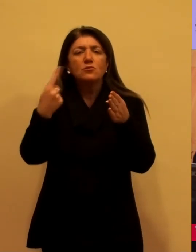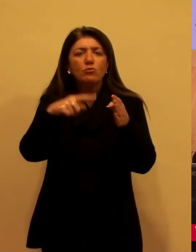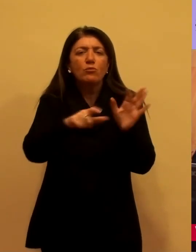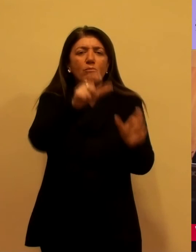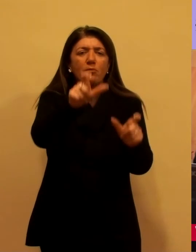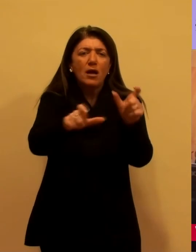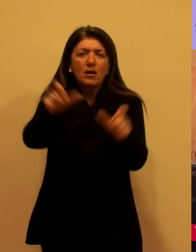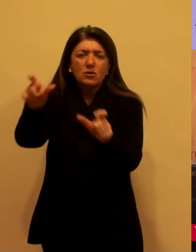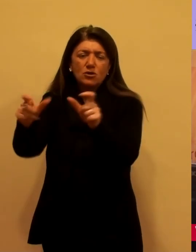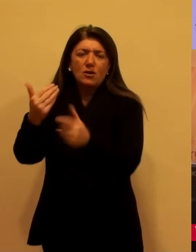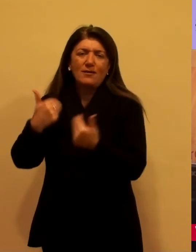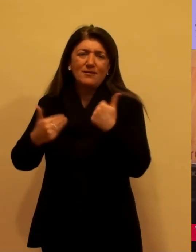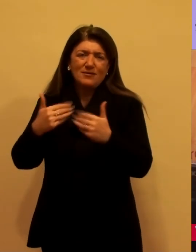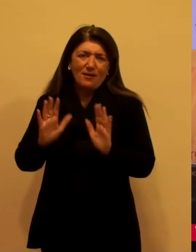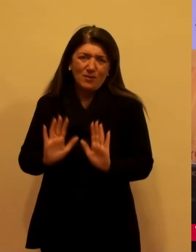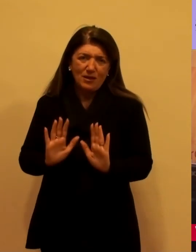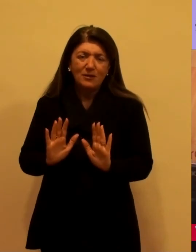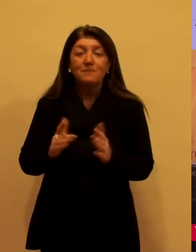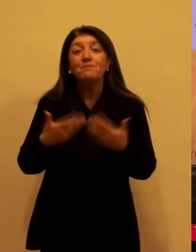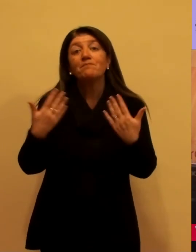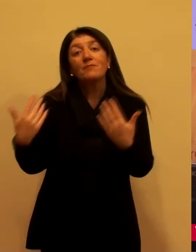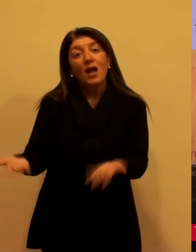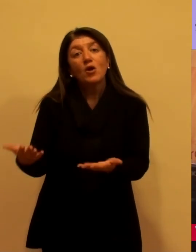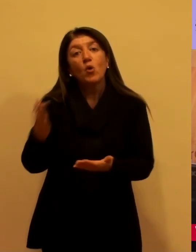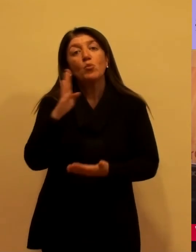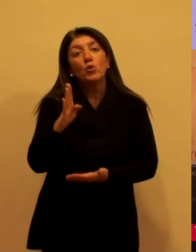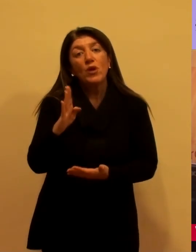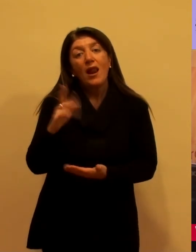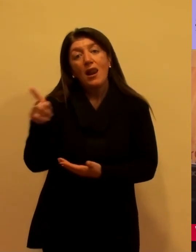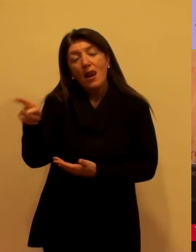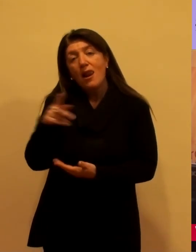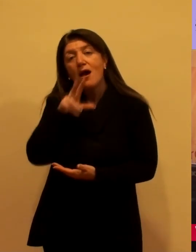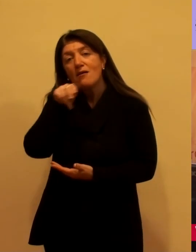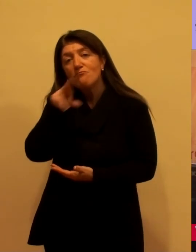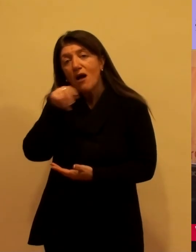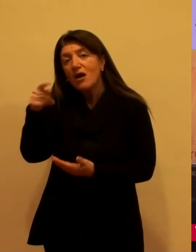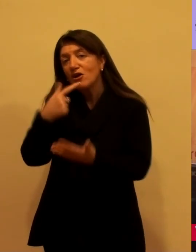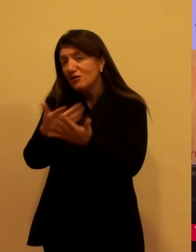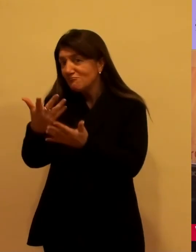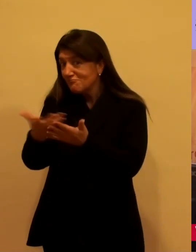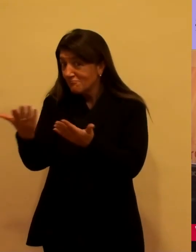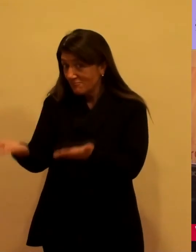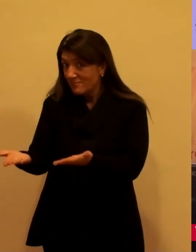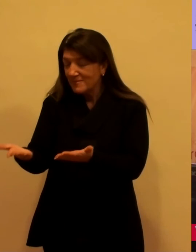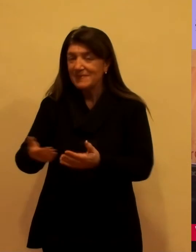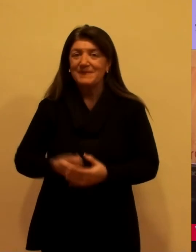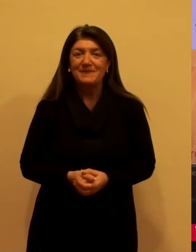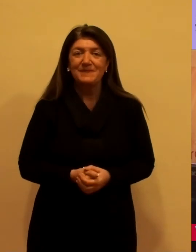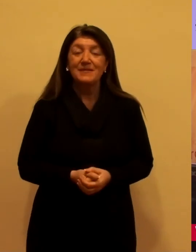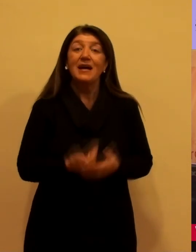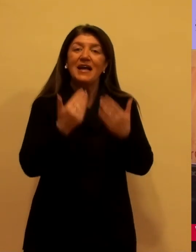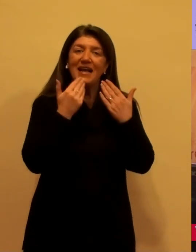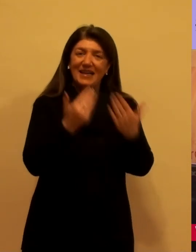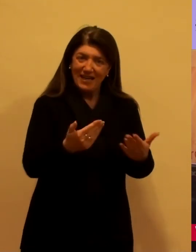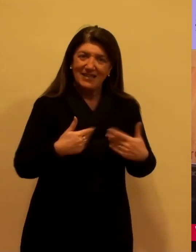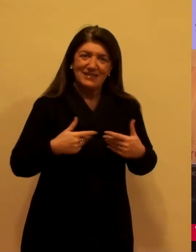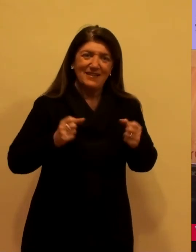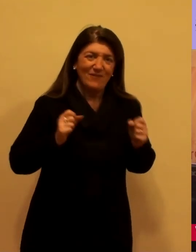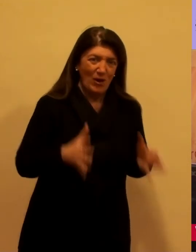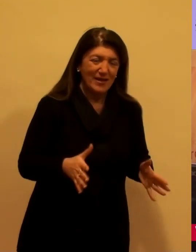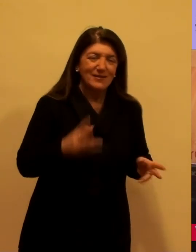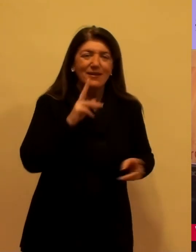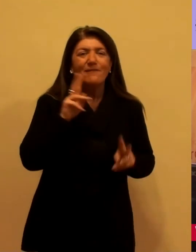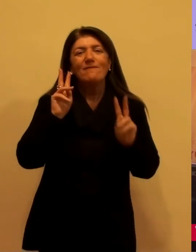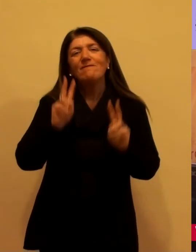sono portatori di disabilità. Ecco Brunella, a te la parola, ce ne illustri un po' qualcuno? Grazie, volentieri. Mi